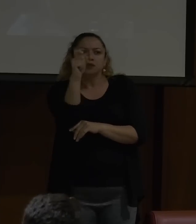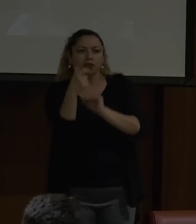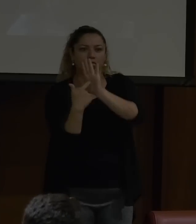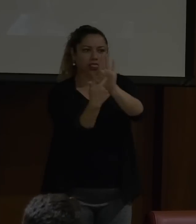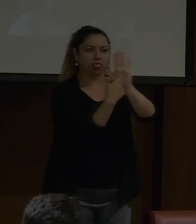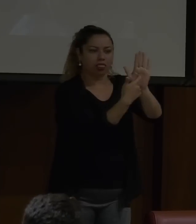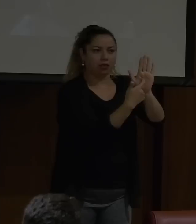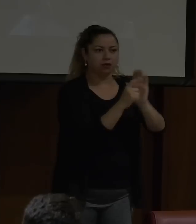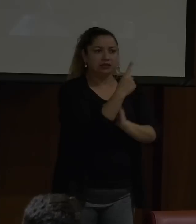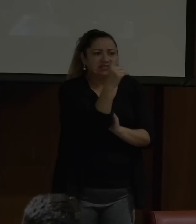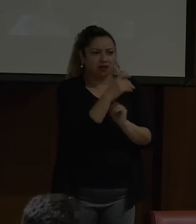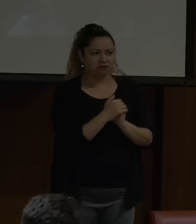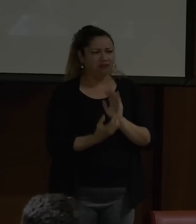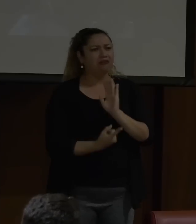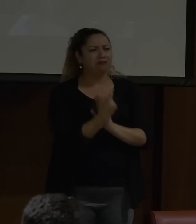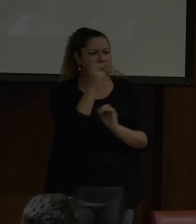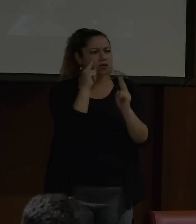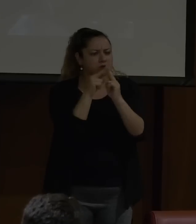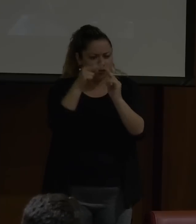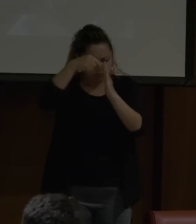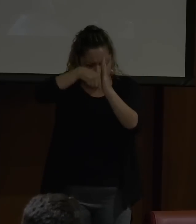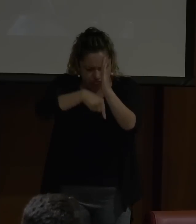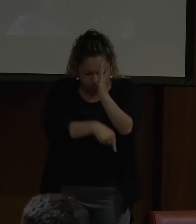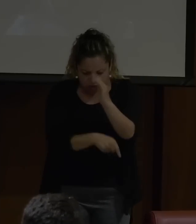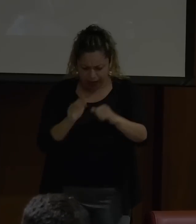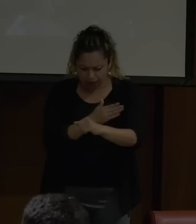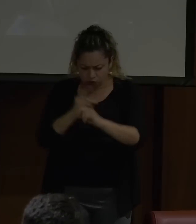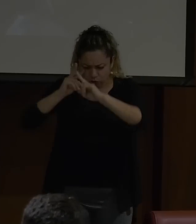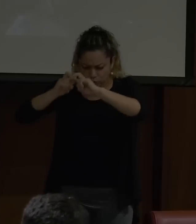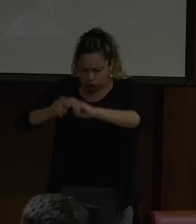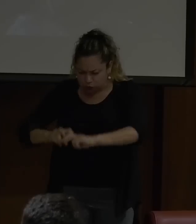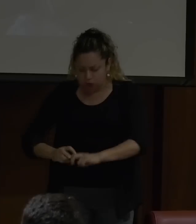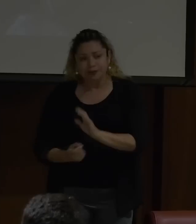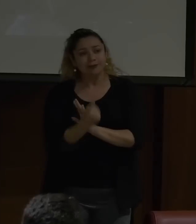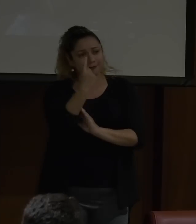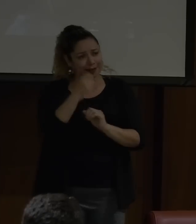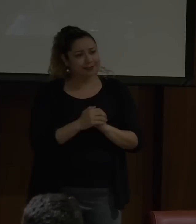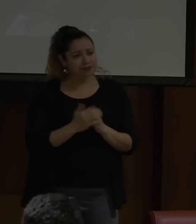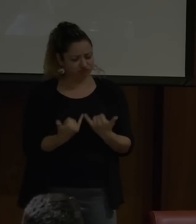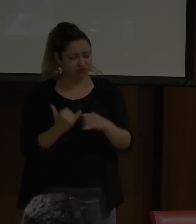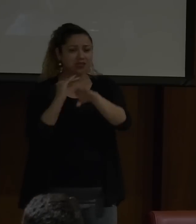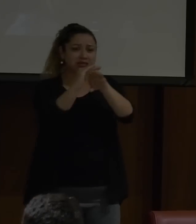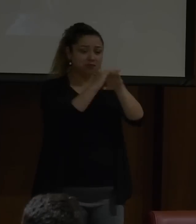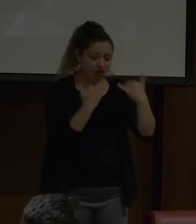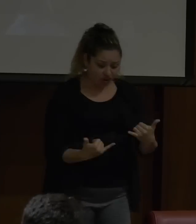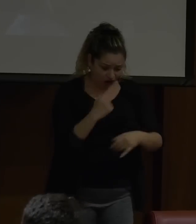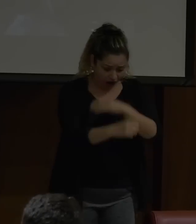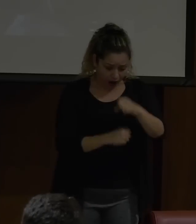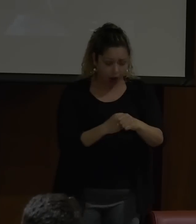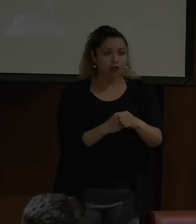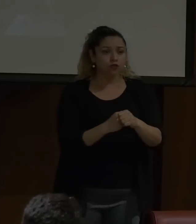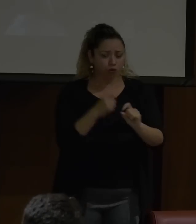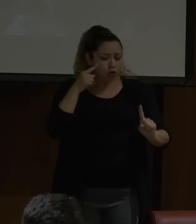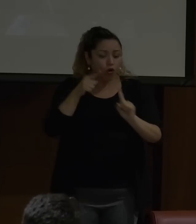grabados. Nos falta mucho por conocer su obra y pues yo los invito a que este año, que se cumplen 90 años